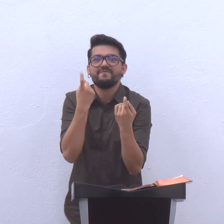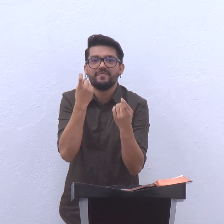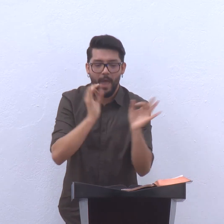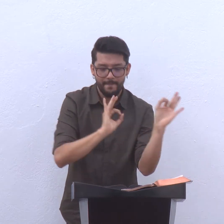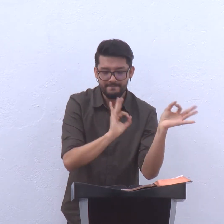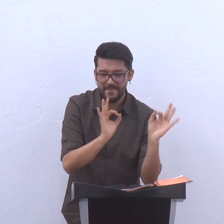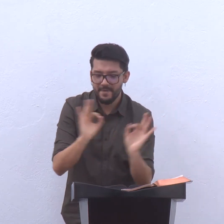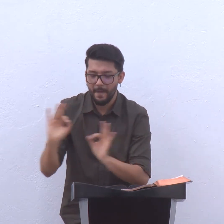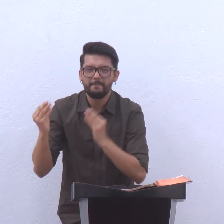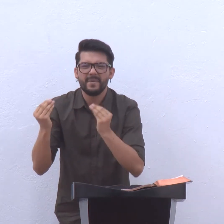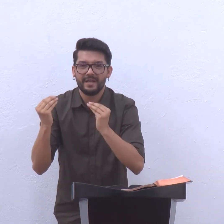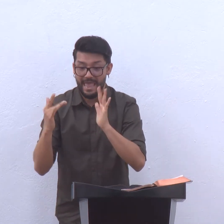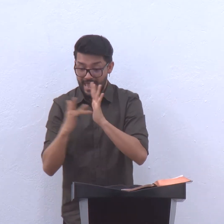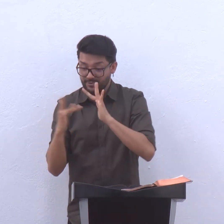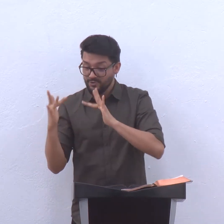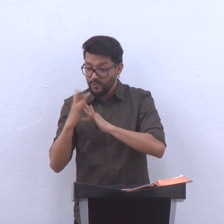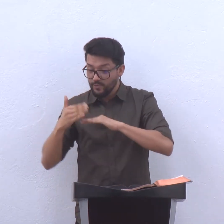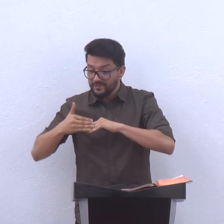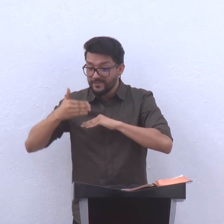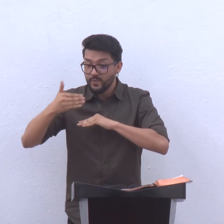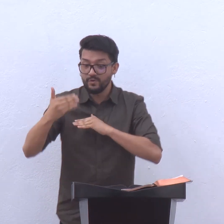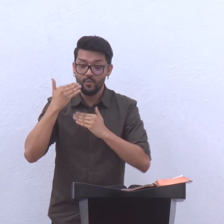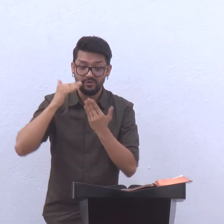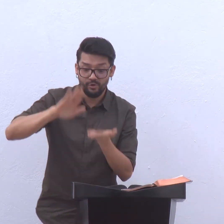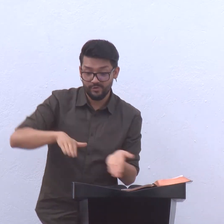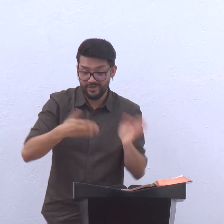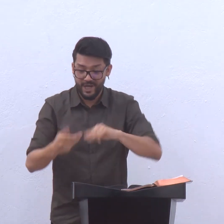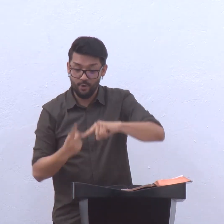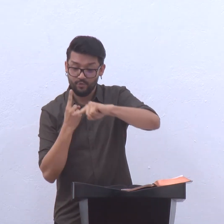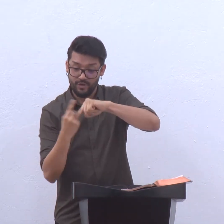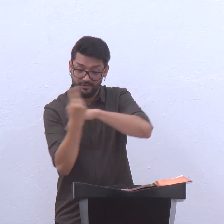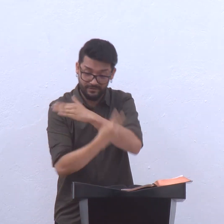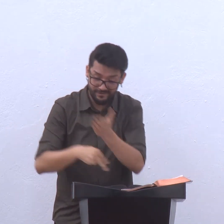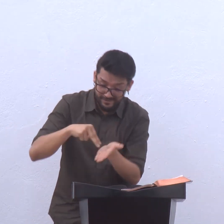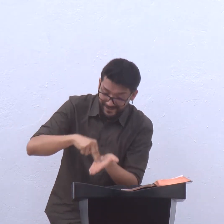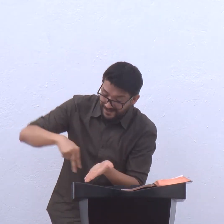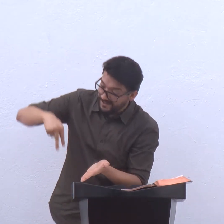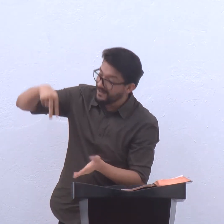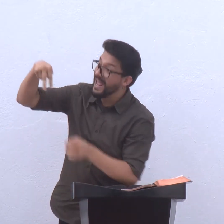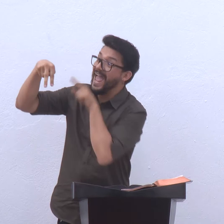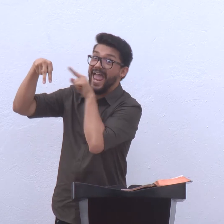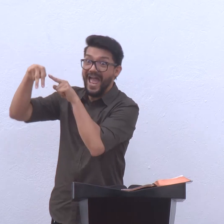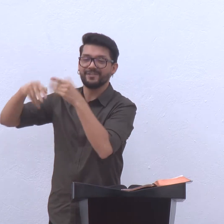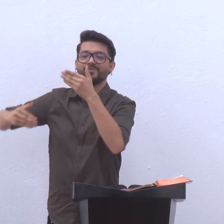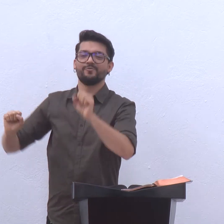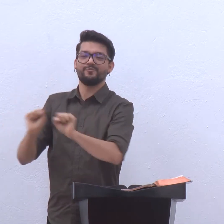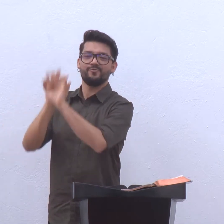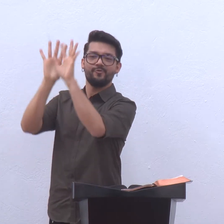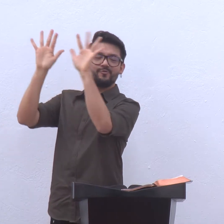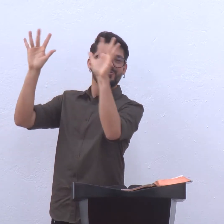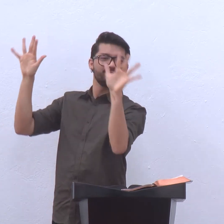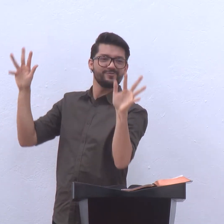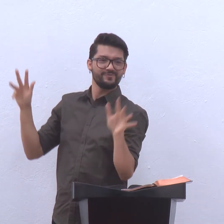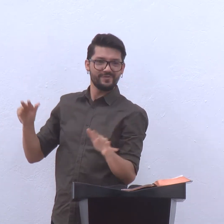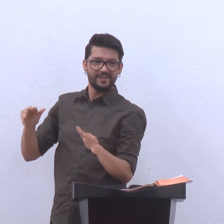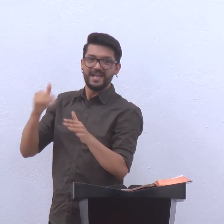aguas. Es que en ese momento faltaba que Jesús fuese glorificado, faltaba que Jesús muriera en la cruz y subiera